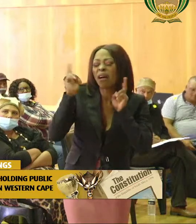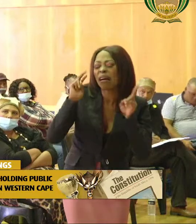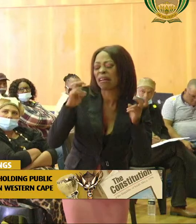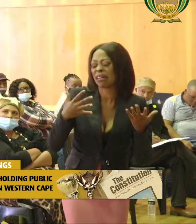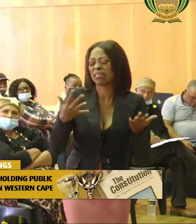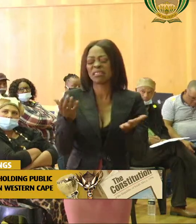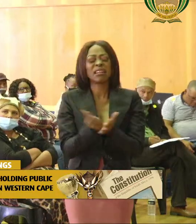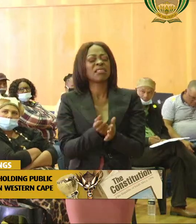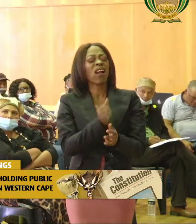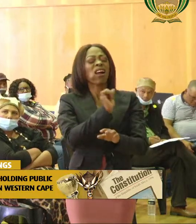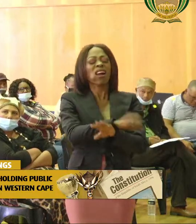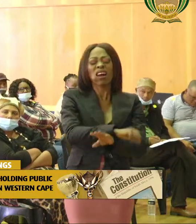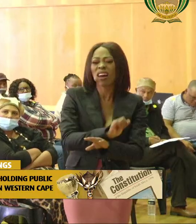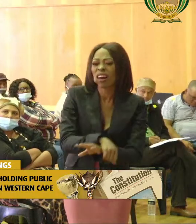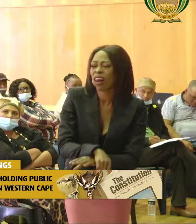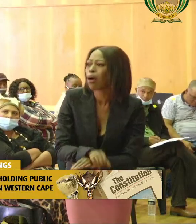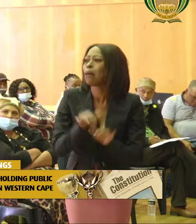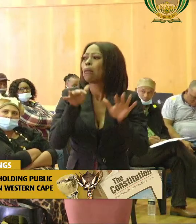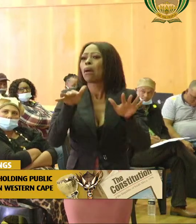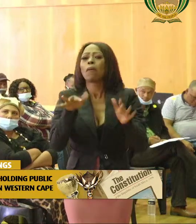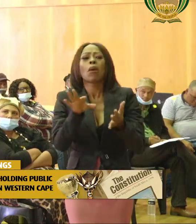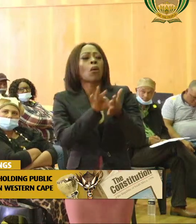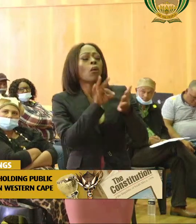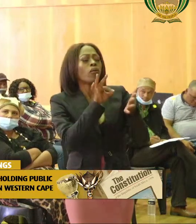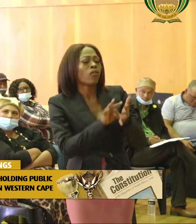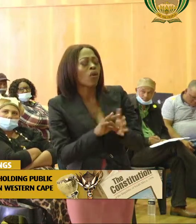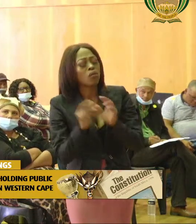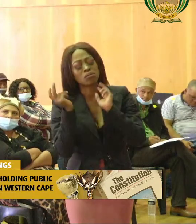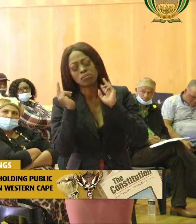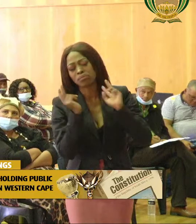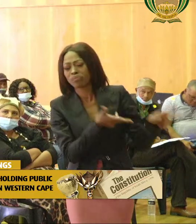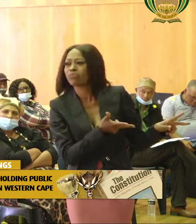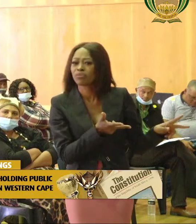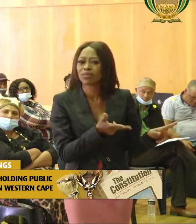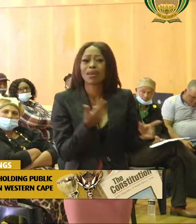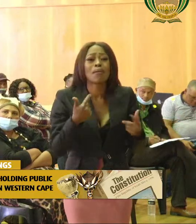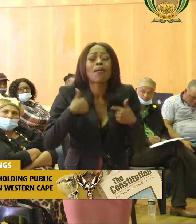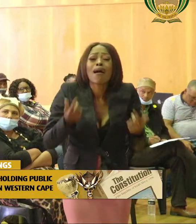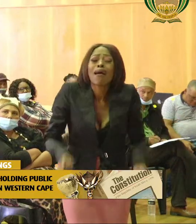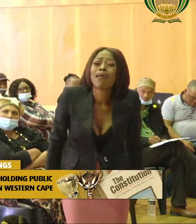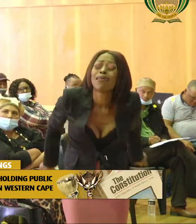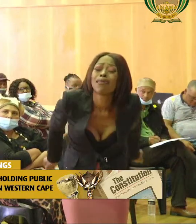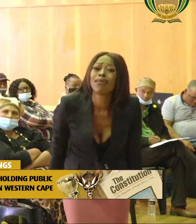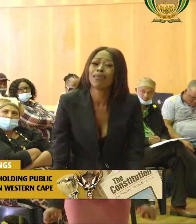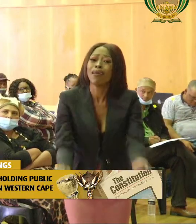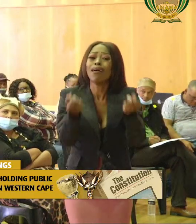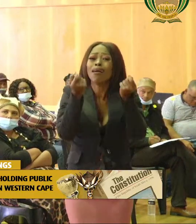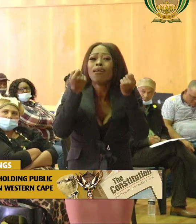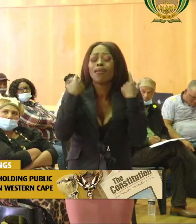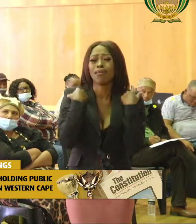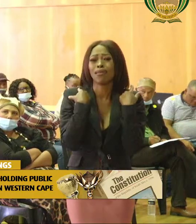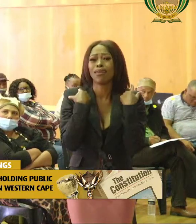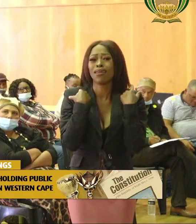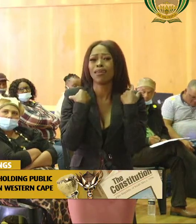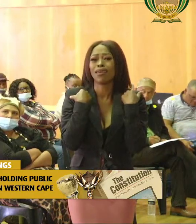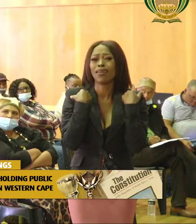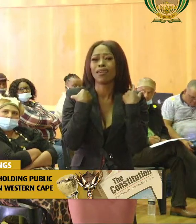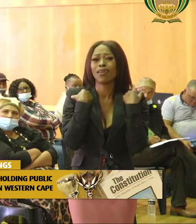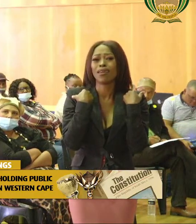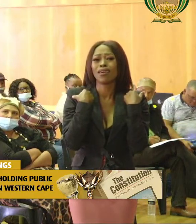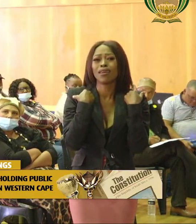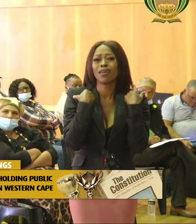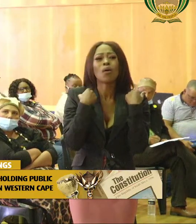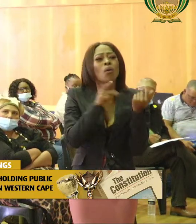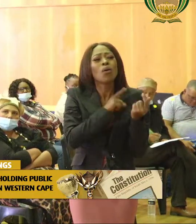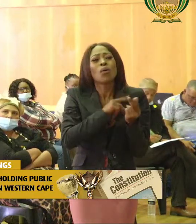munisipaliteite en die mense wat verantwoordelik is, en ek kan nie verstaan waarvoor is hulle daar